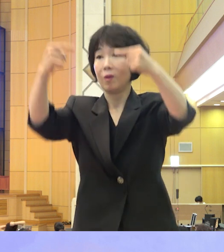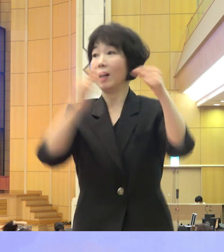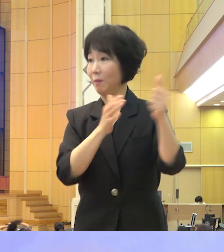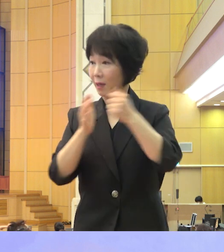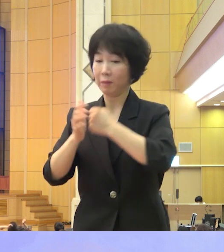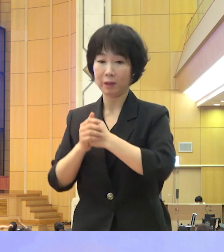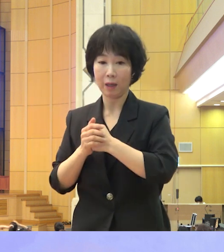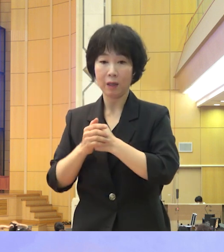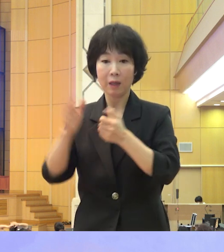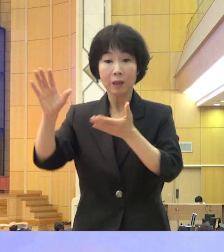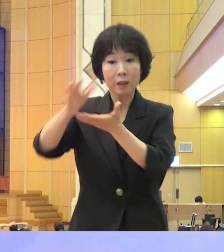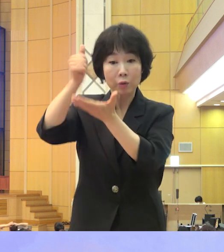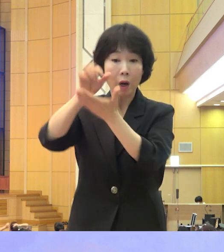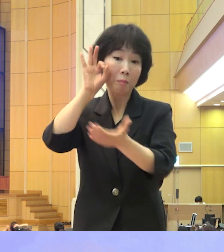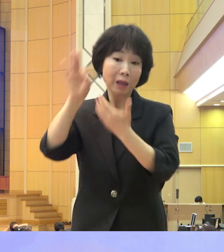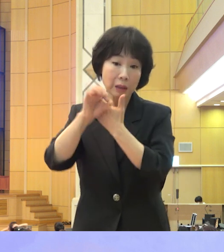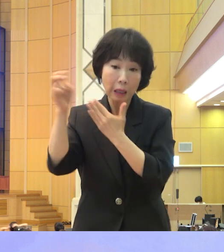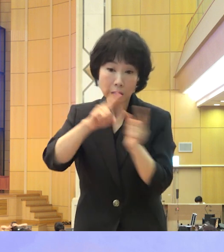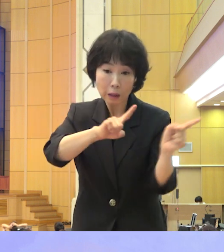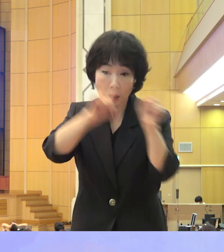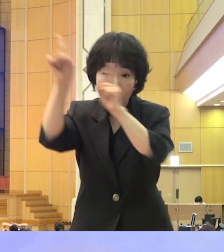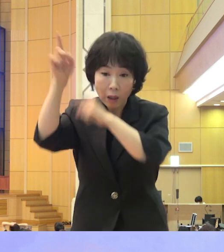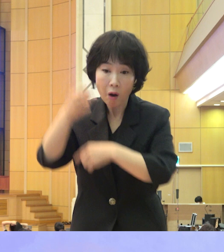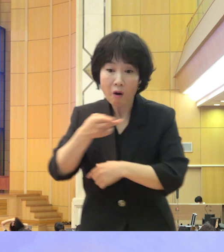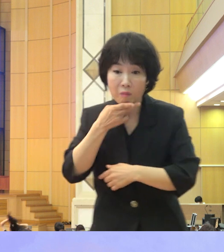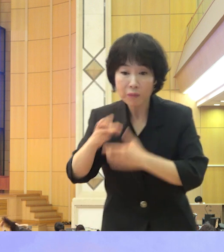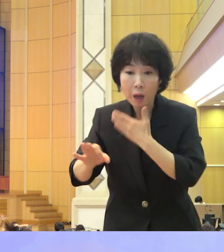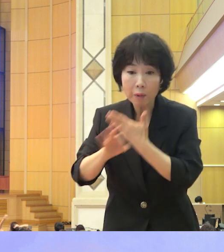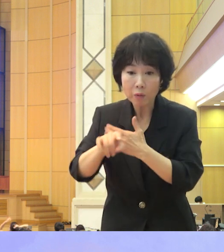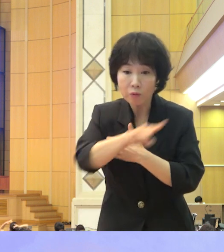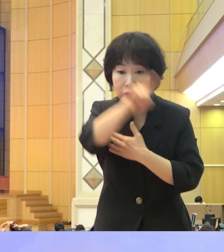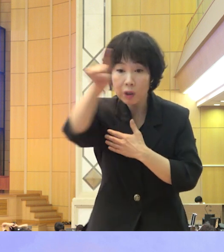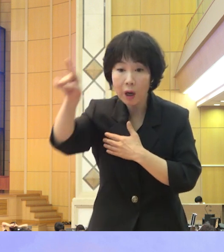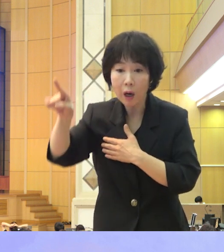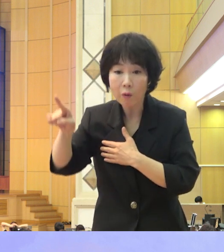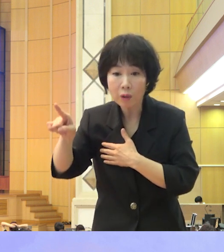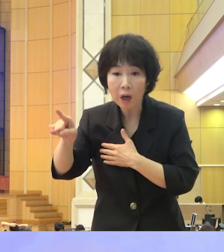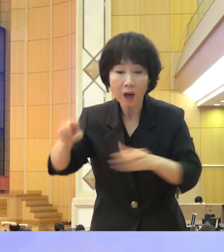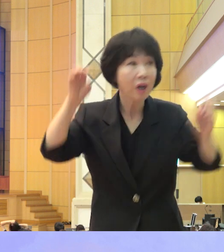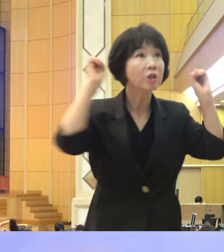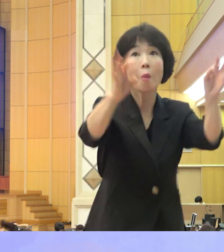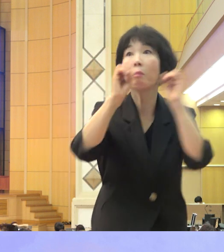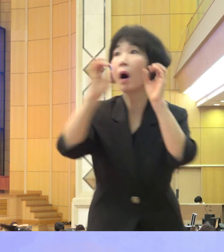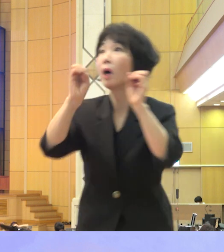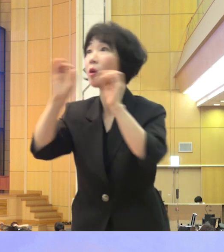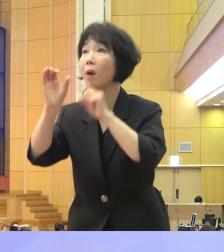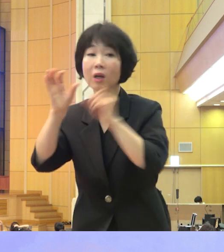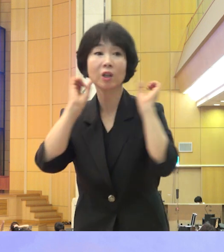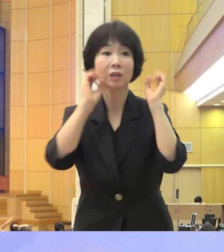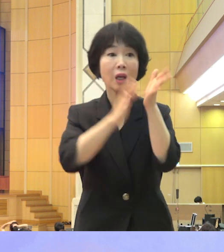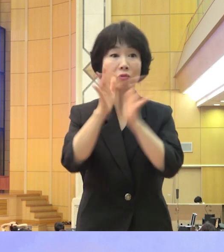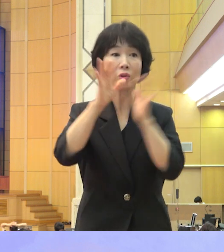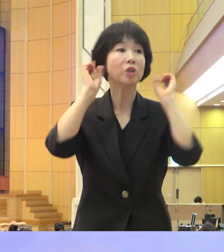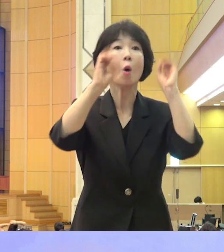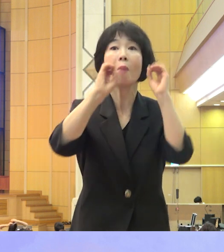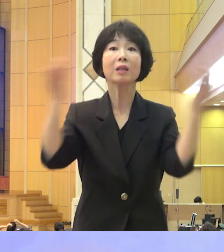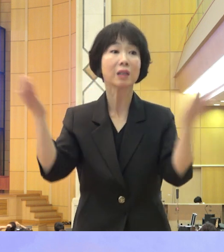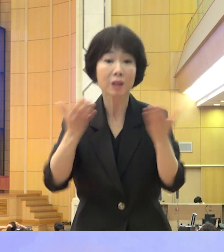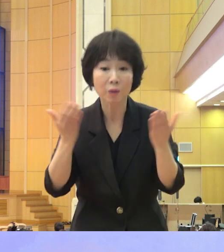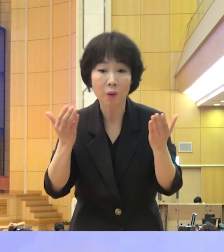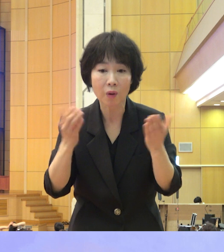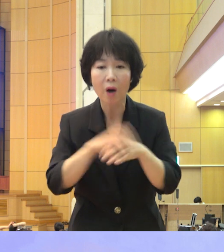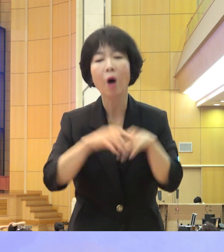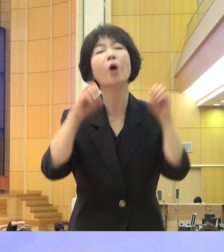것입니다. 그리스도께서 만일 다시 살아나지 못하였으면 우리가 전파하는 것도, 예수를 전파하는